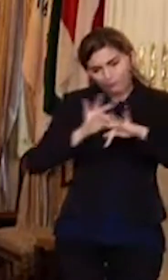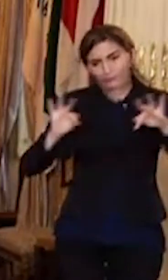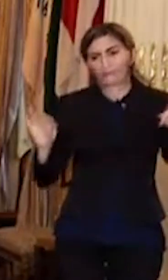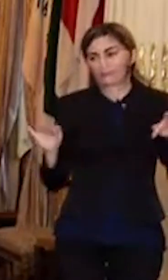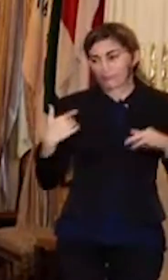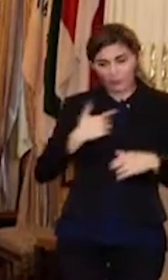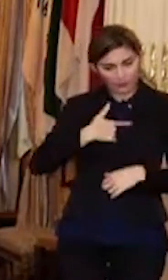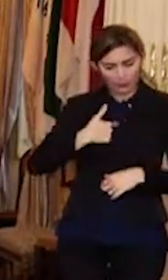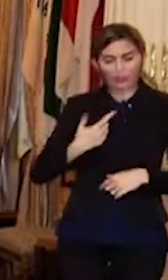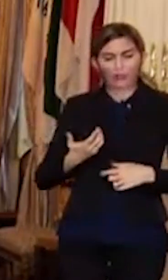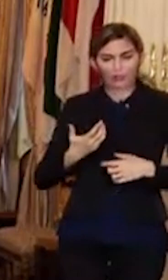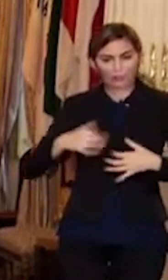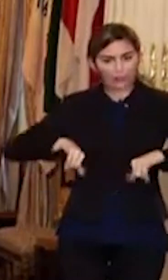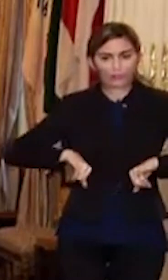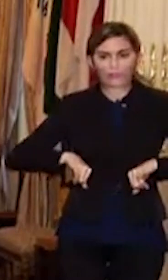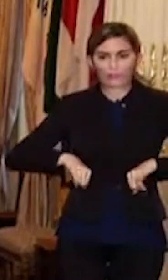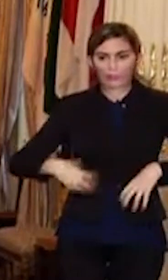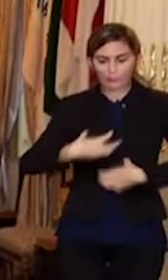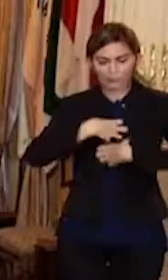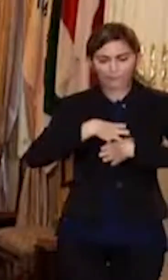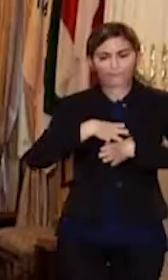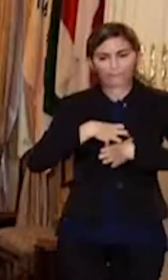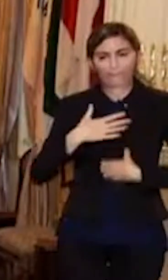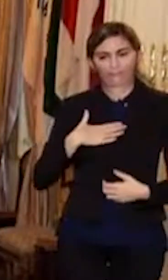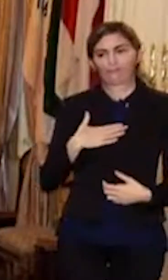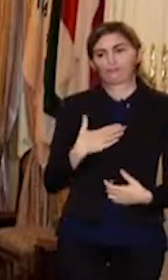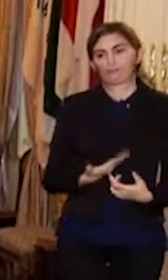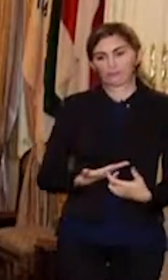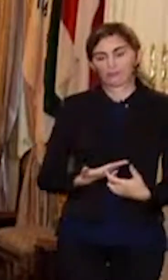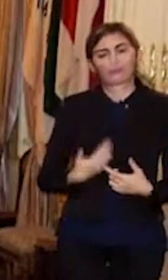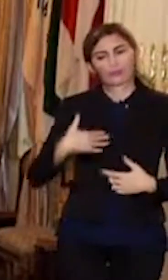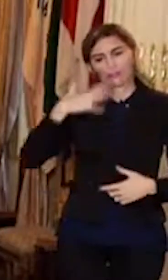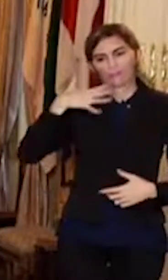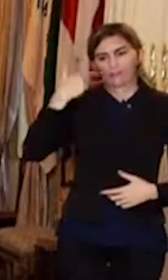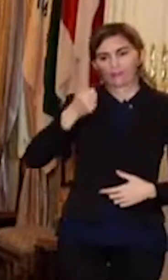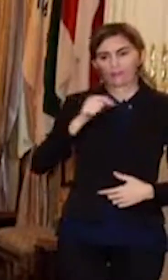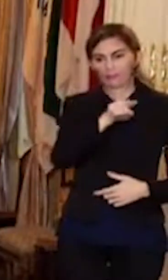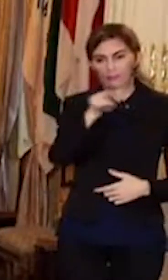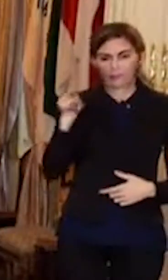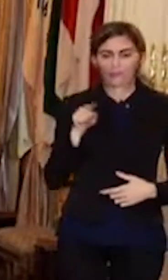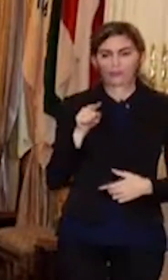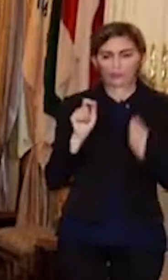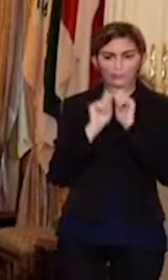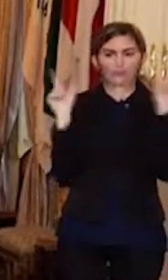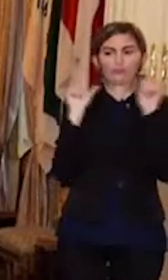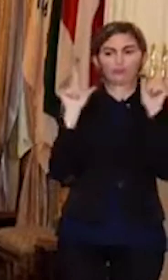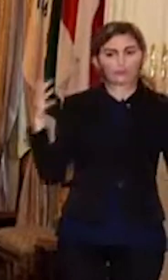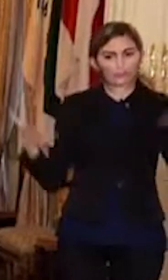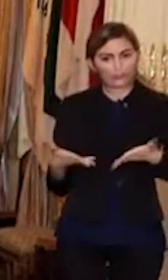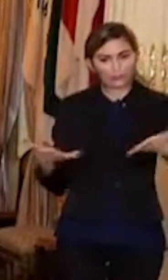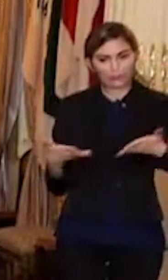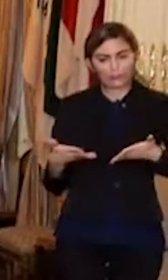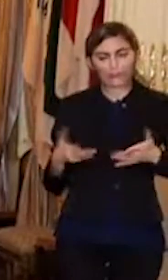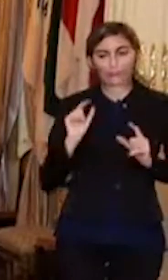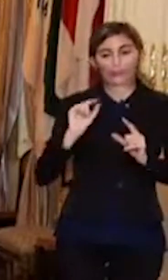isso traz muito sofrimento emocional G1 e é muito melhor vocês abriram os olhos agora